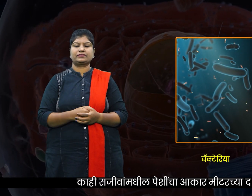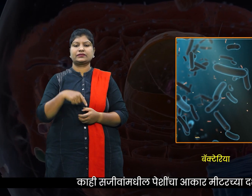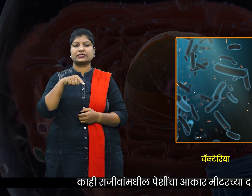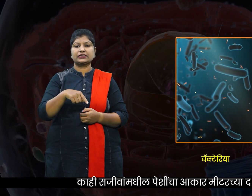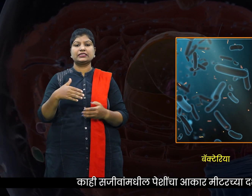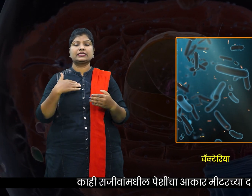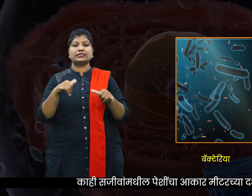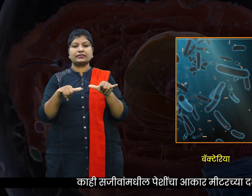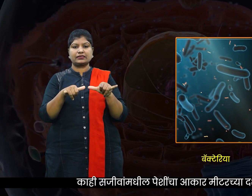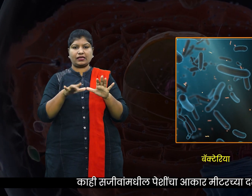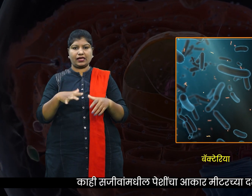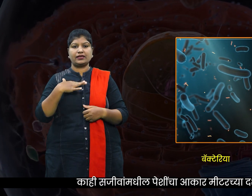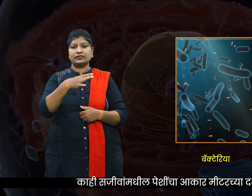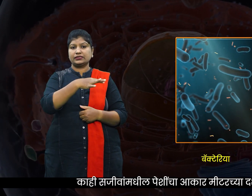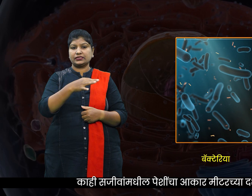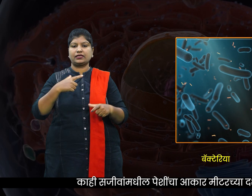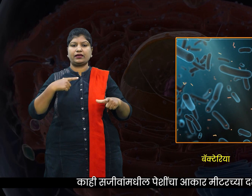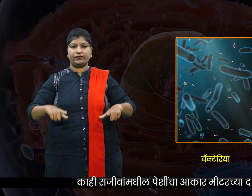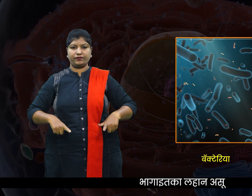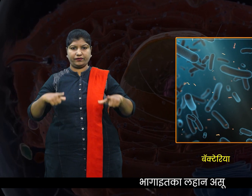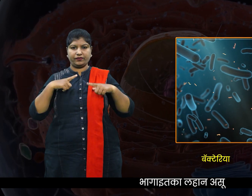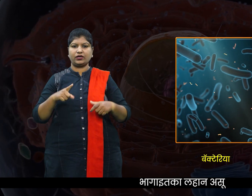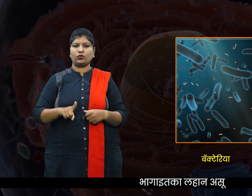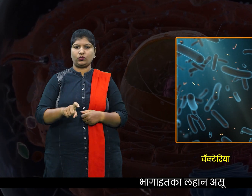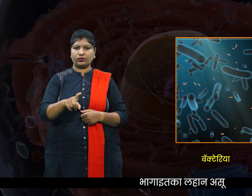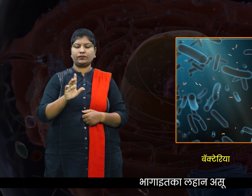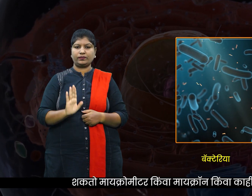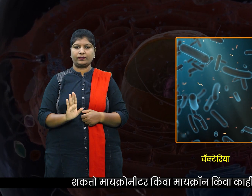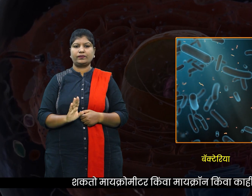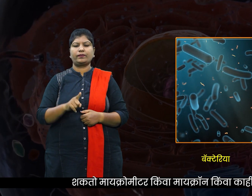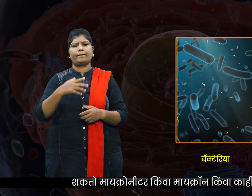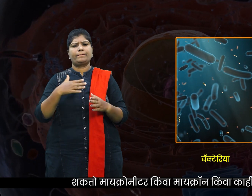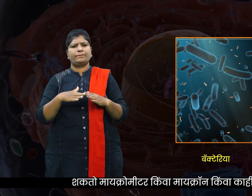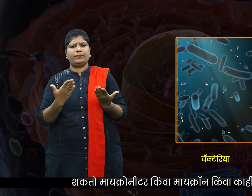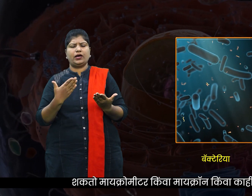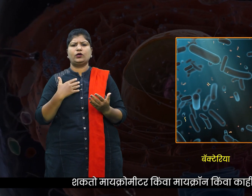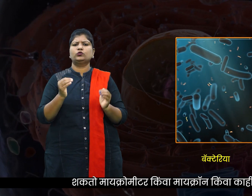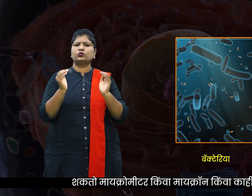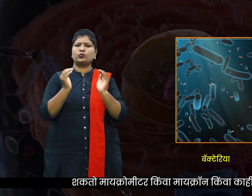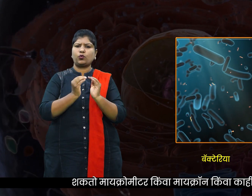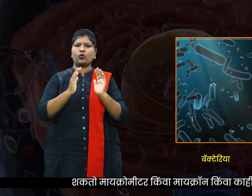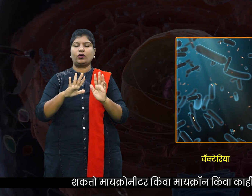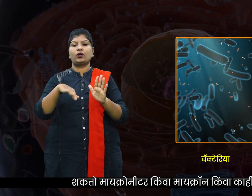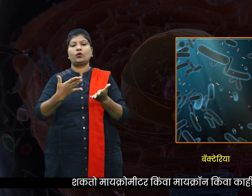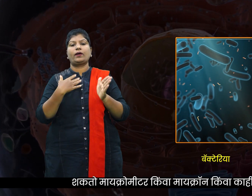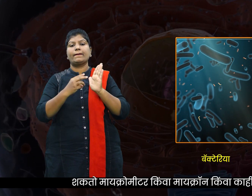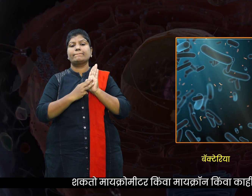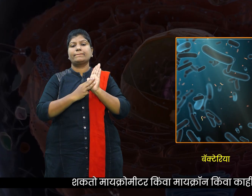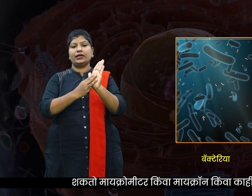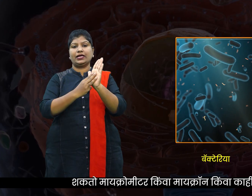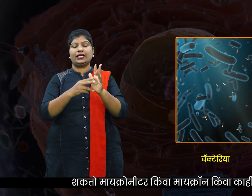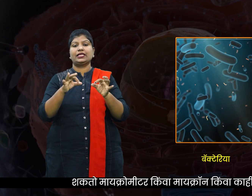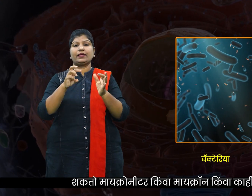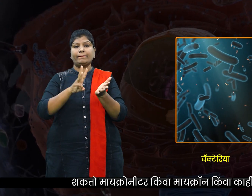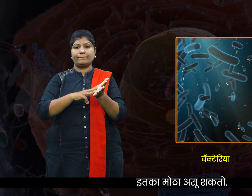काही सजीवांमधील पेशींचा आकार मीटरच्या दशलक्षाव्या भागा इतका लहान असू शकतो. मायक्रोमीटर किंवा मायक्रॉन किंवा